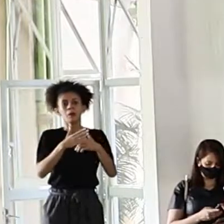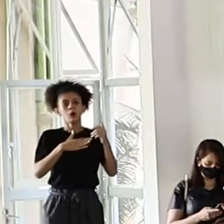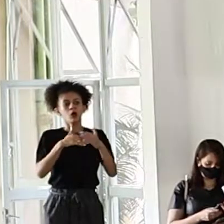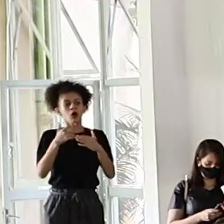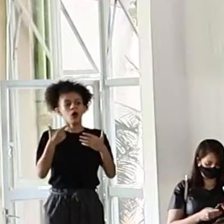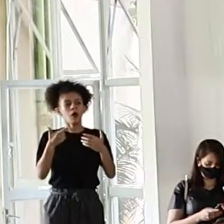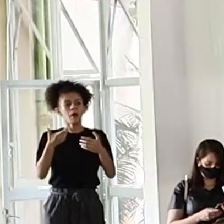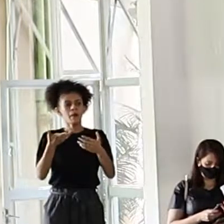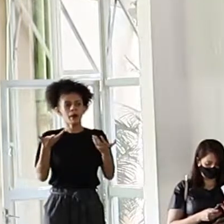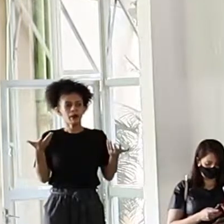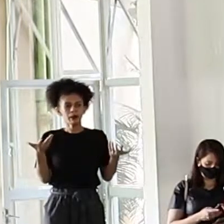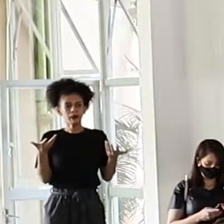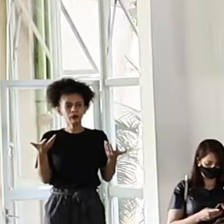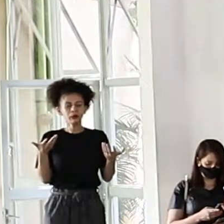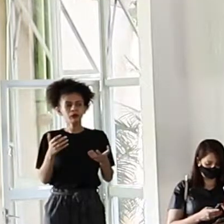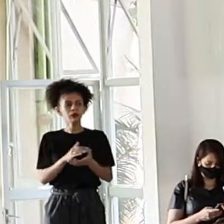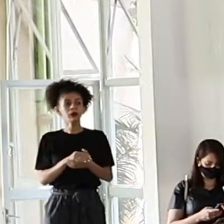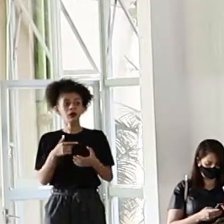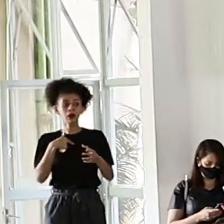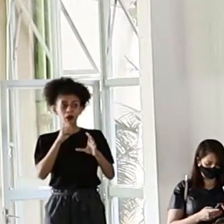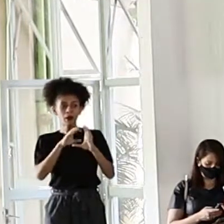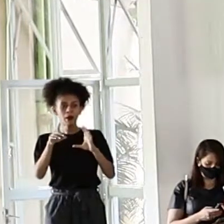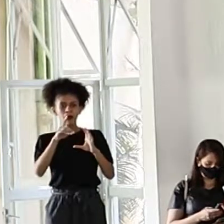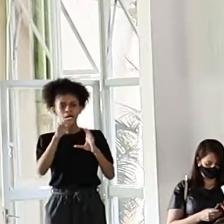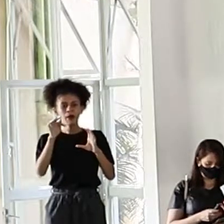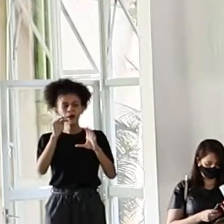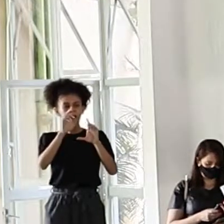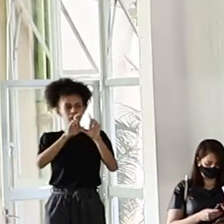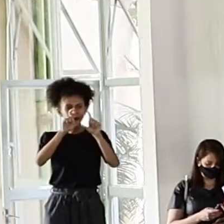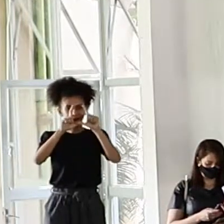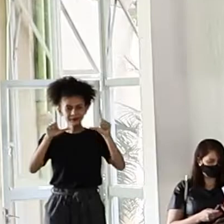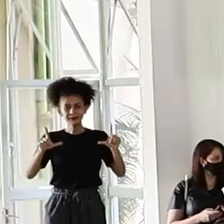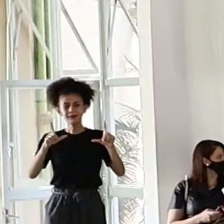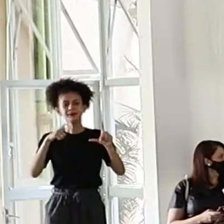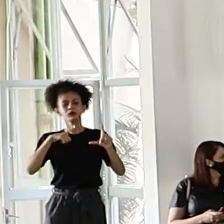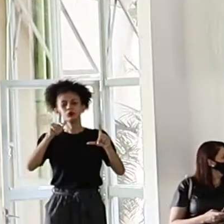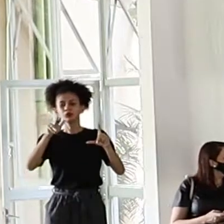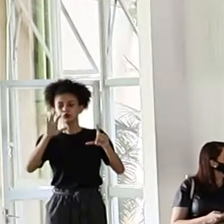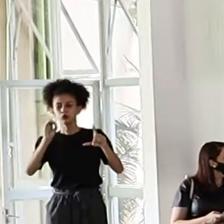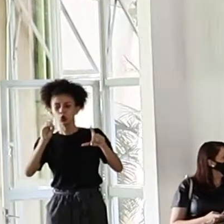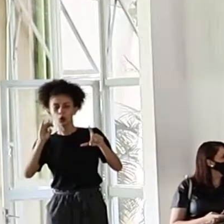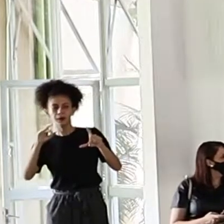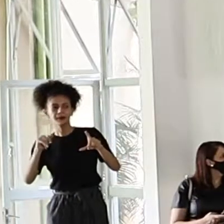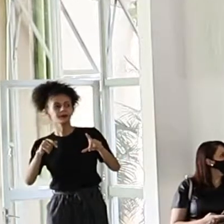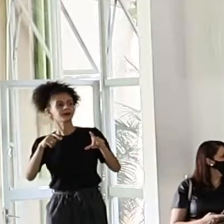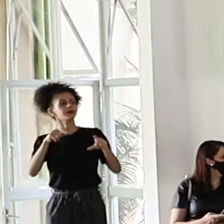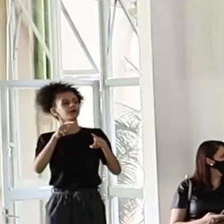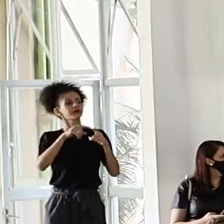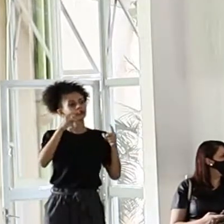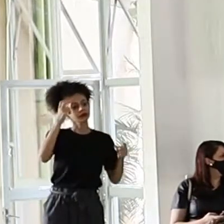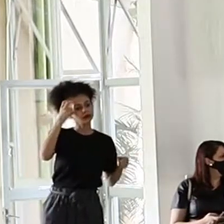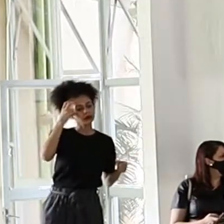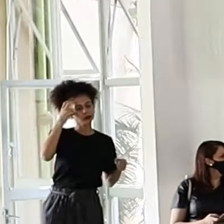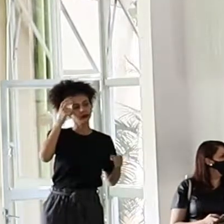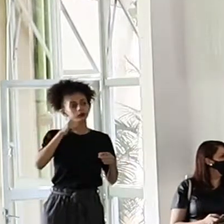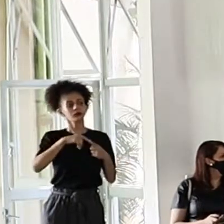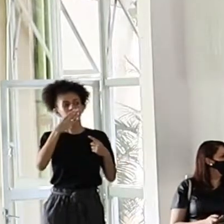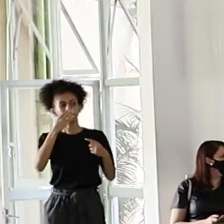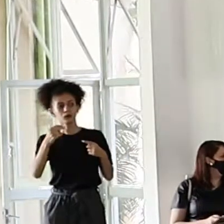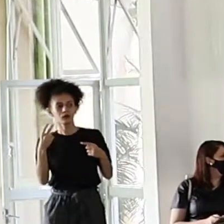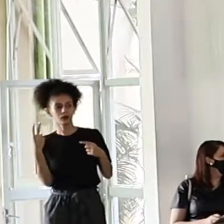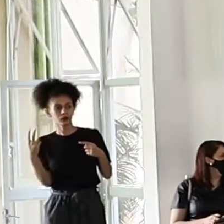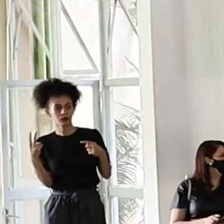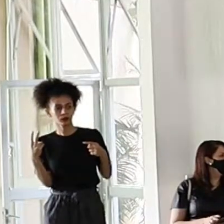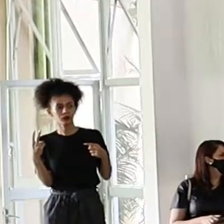tinha lá no Lúcio Costa aqui embaixo da cultura e tinha lá no Guará 2 formação de mão-de-obra capacitação profissional